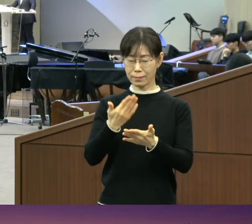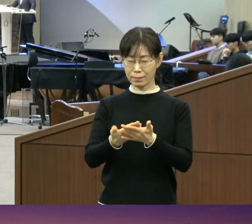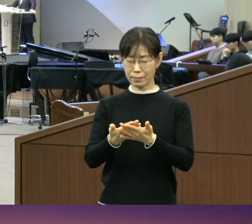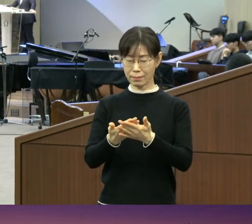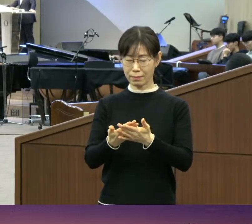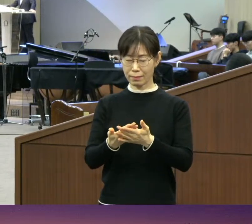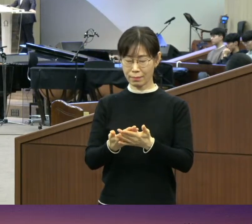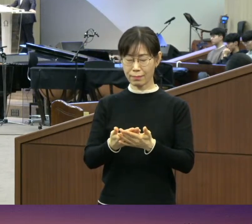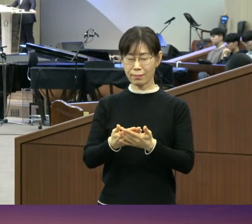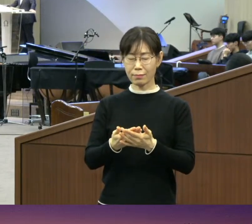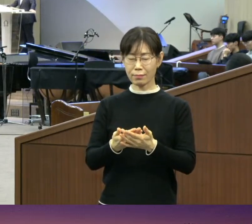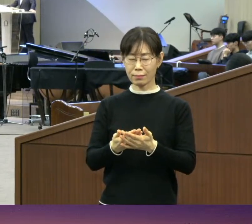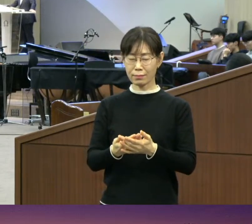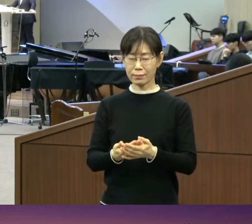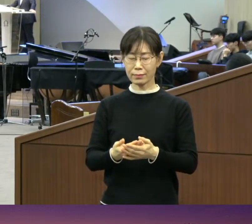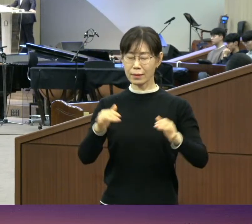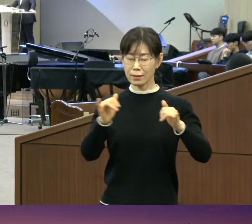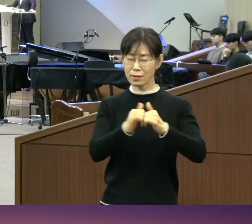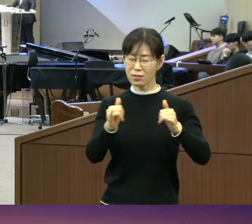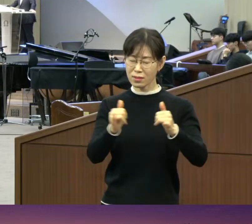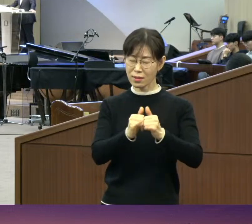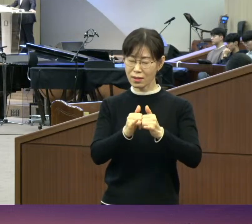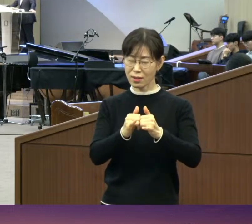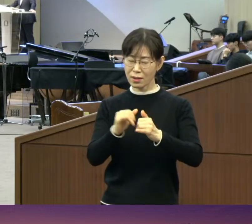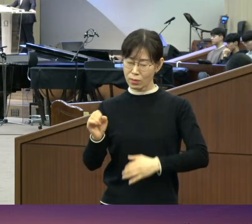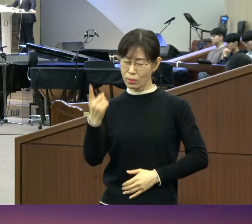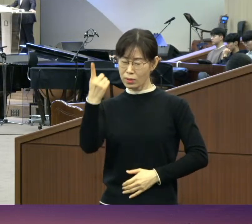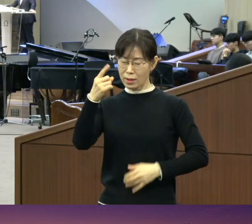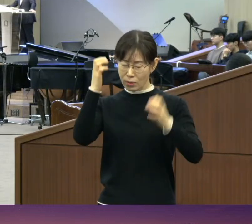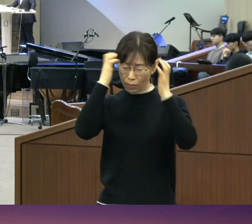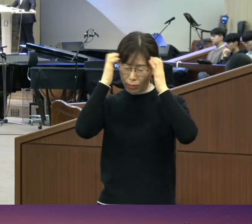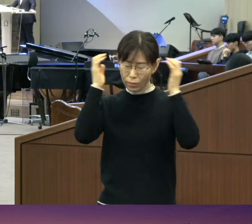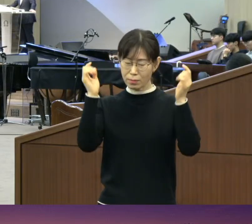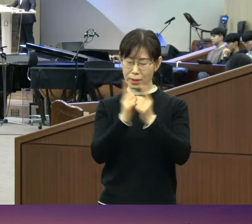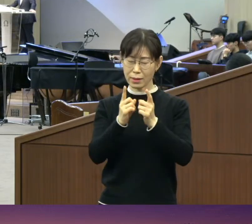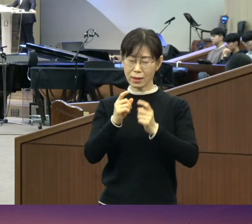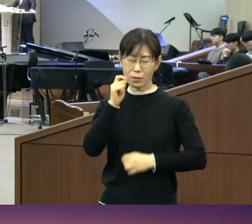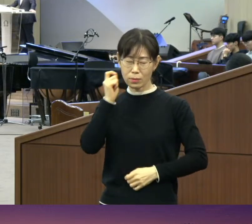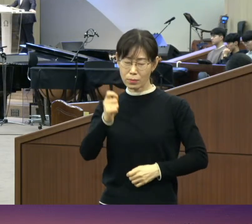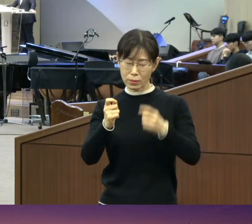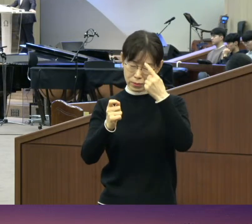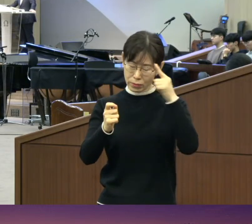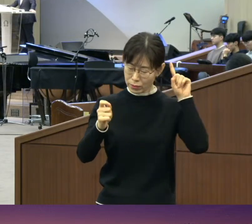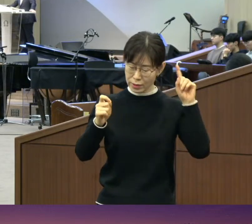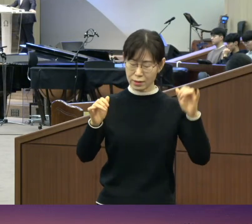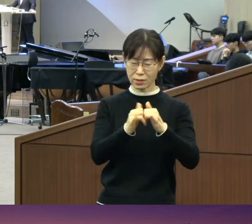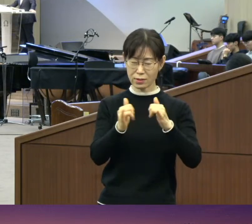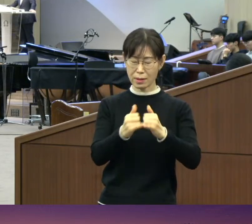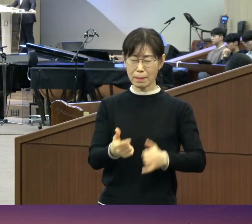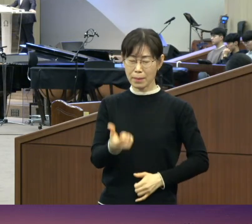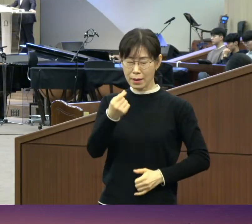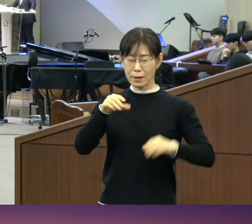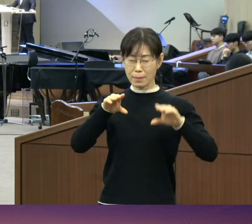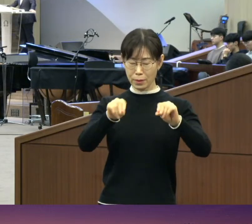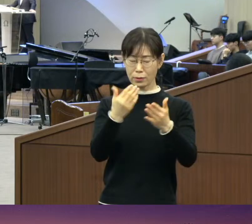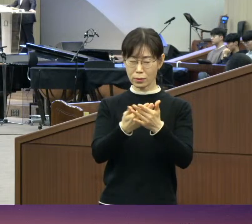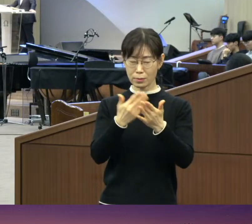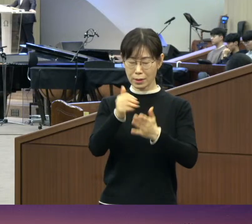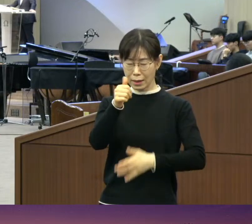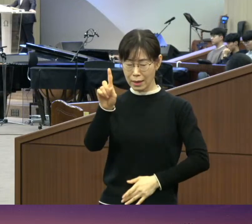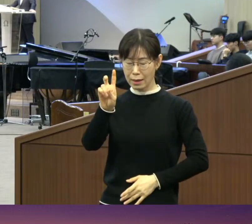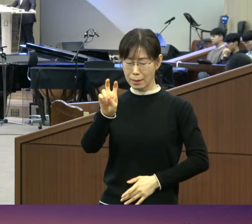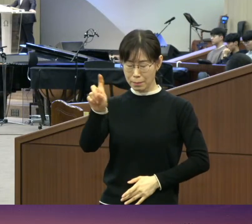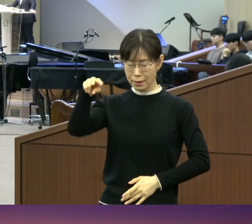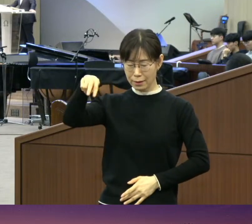주시옵소서. 하나님 전쟁으로 여전히 고통받고 있는 우크라이나 러시아의 전쟁이 멈추어지게 하시고 하마스와